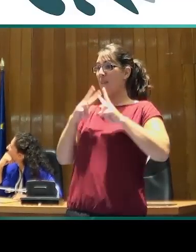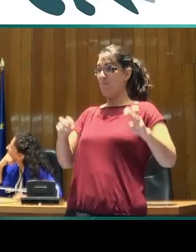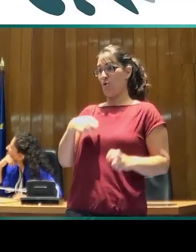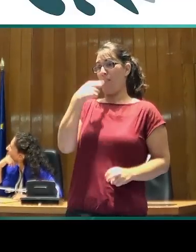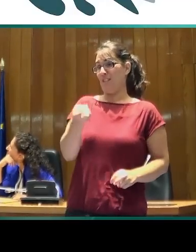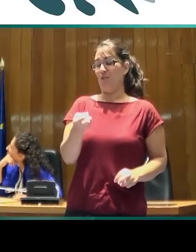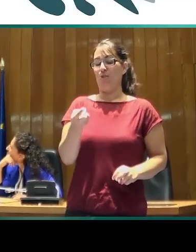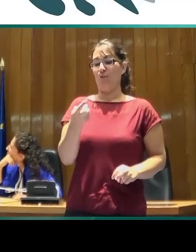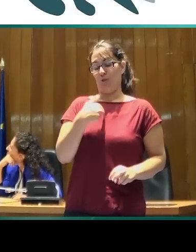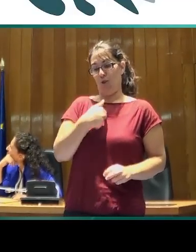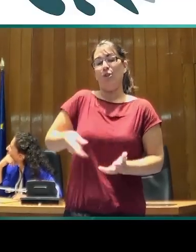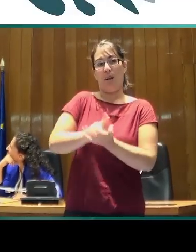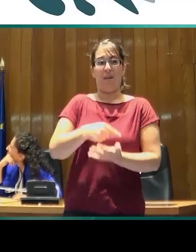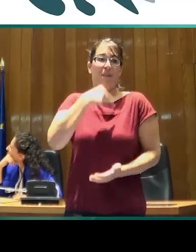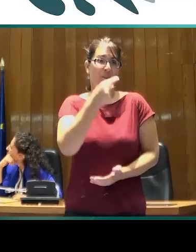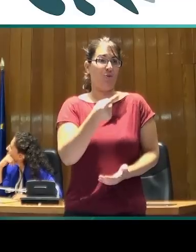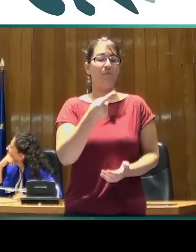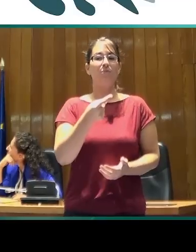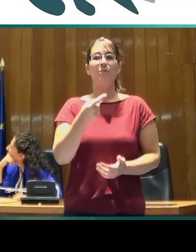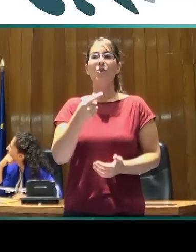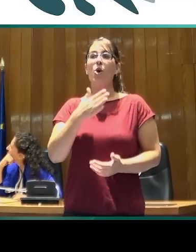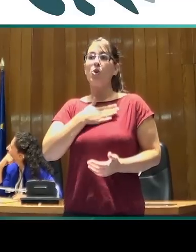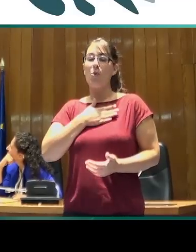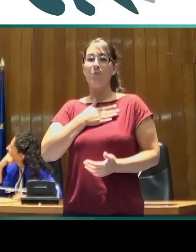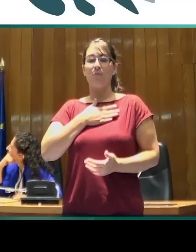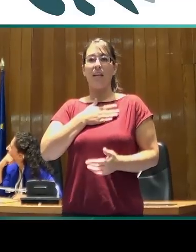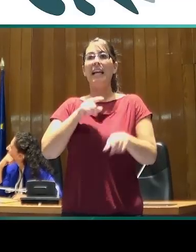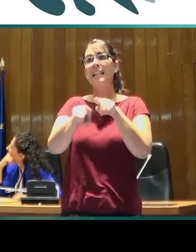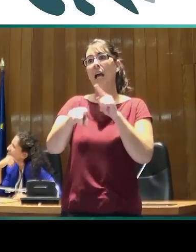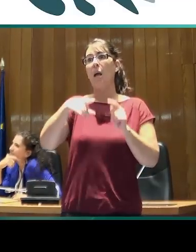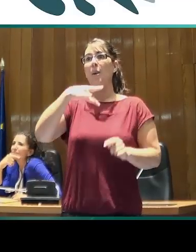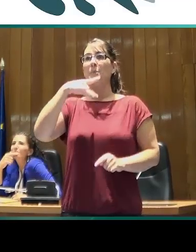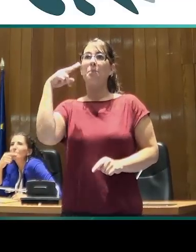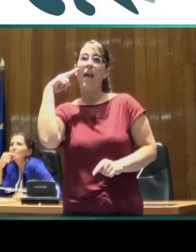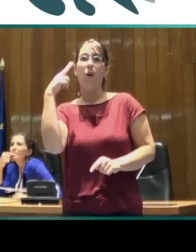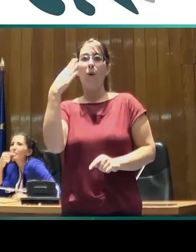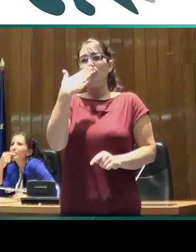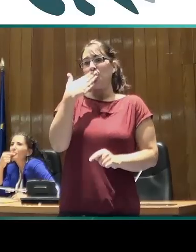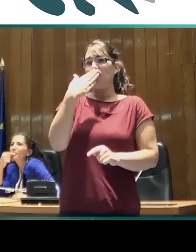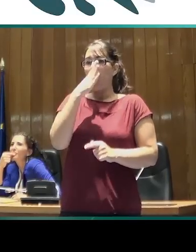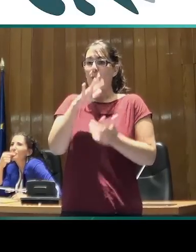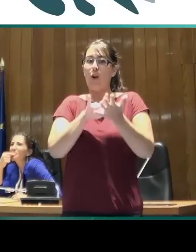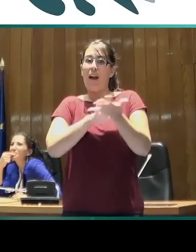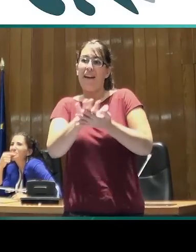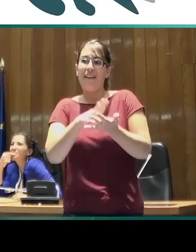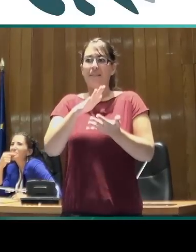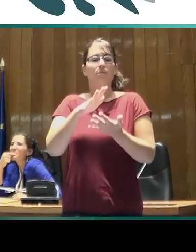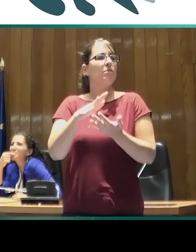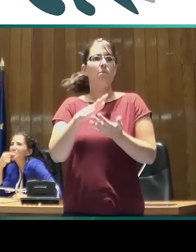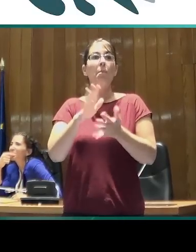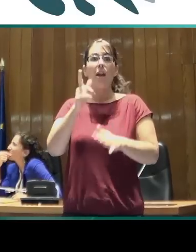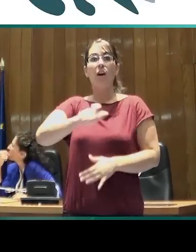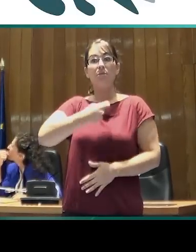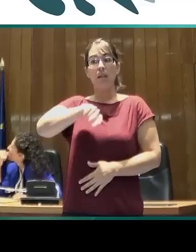Yo no quiero ser el que critique el comportamiento del miedo al ridículo que tenemos los españoles, pero como españoles, es posible que ese miedo al ridículo sí sea uno de nuestros